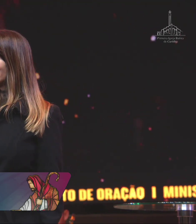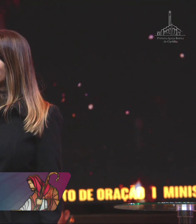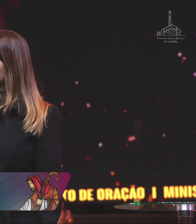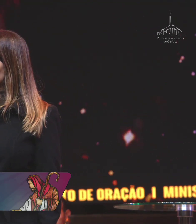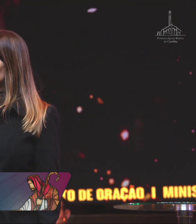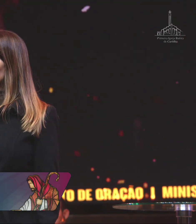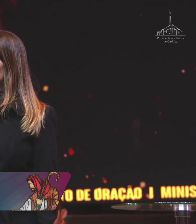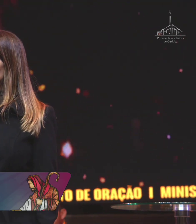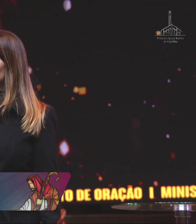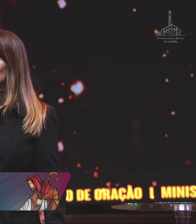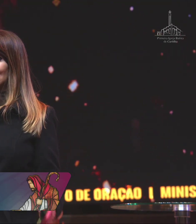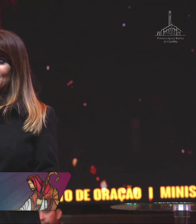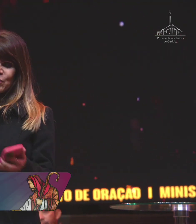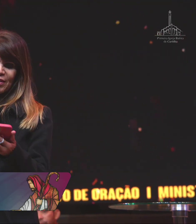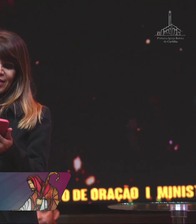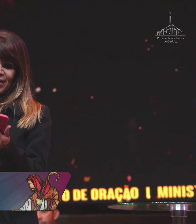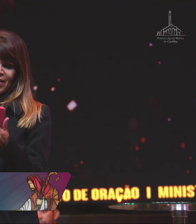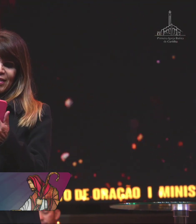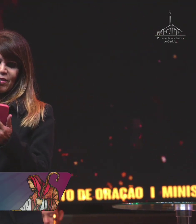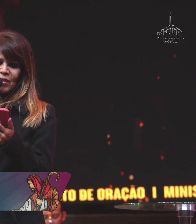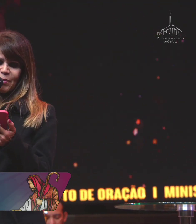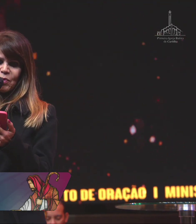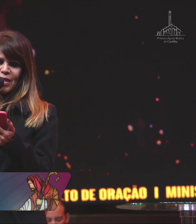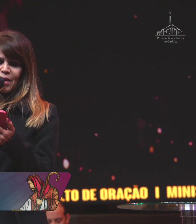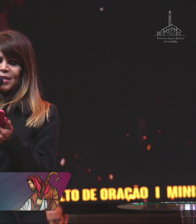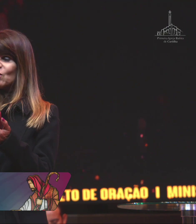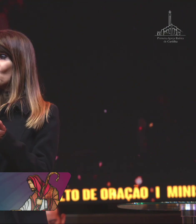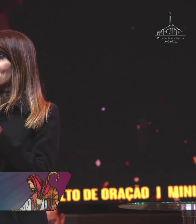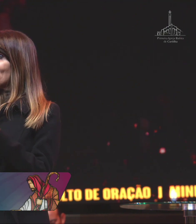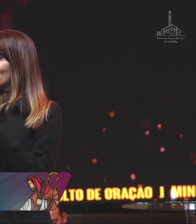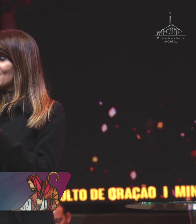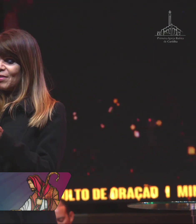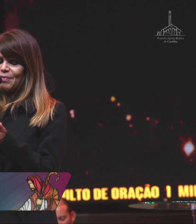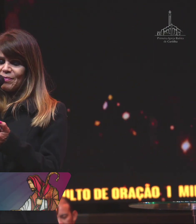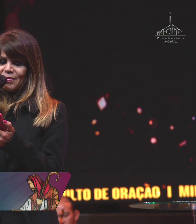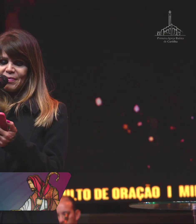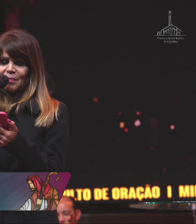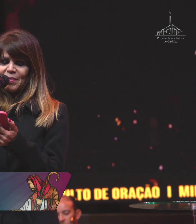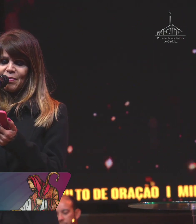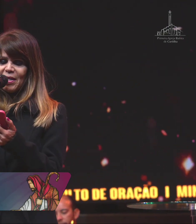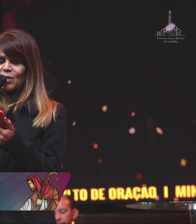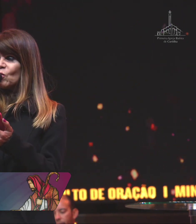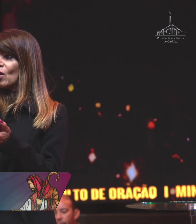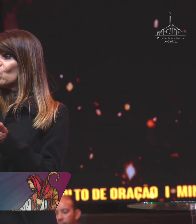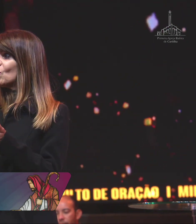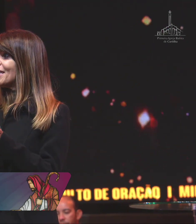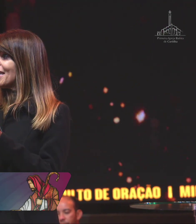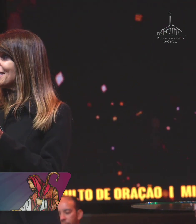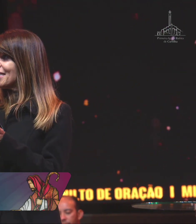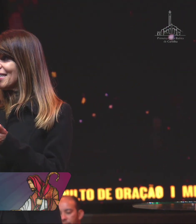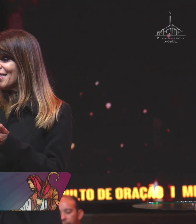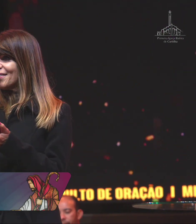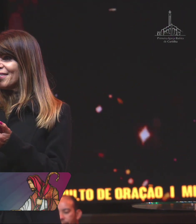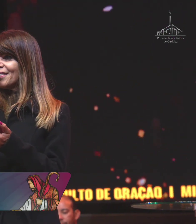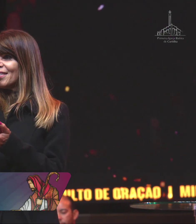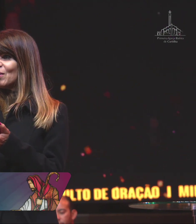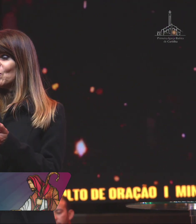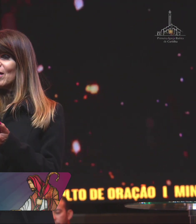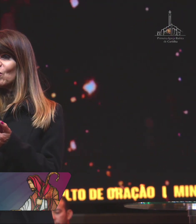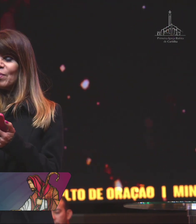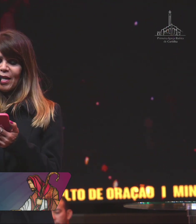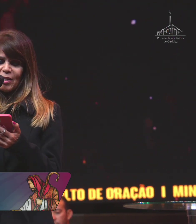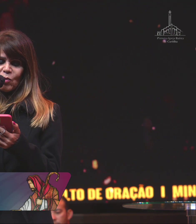amém? Louvado seja o Senhor. Se você puder abrir sua palavra, Bíblia ali no Salmo 13,